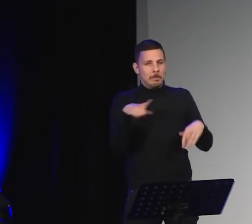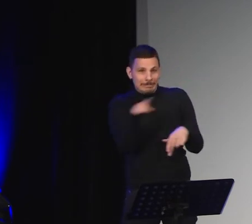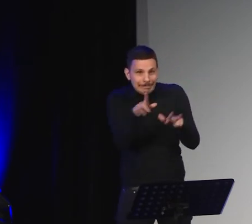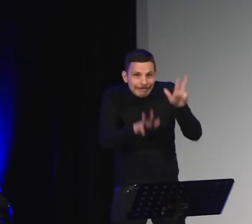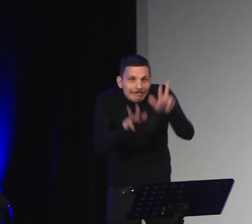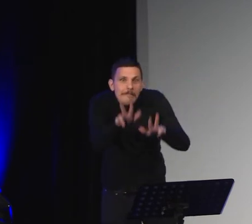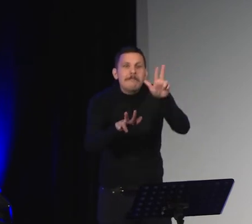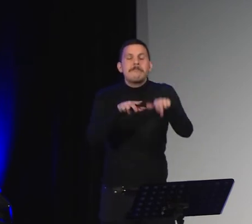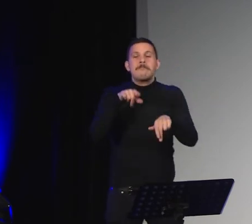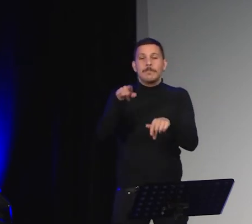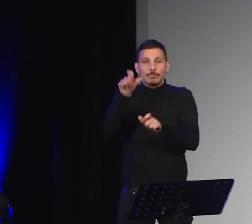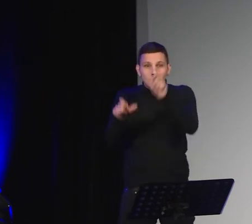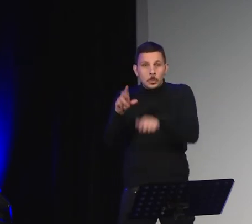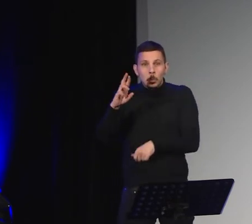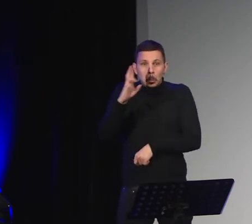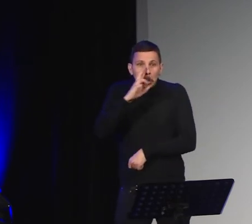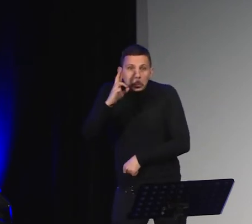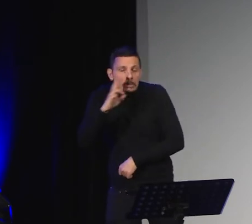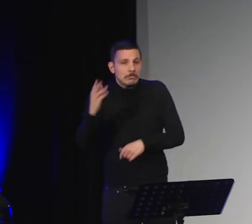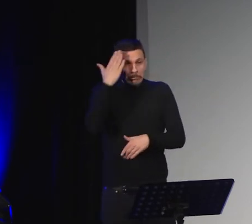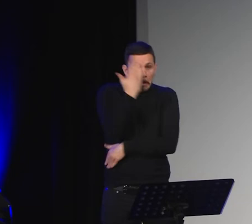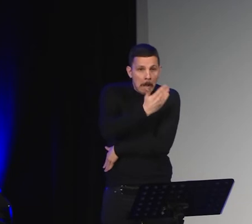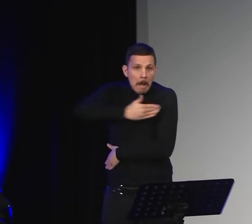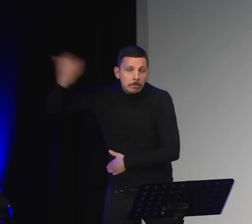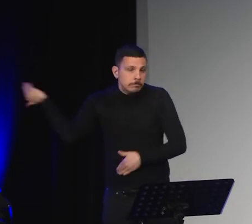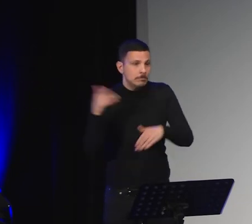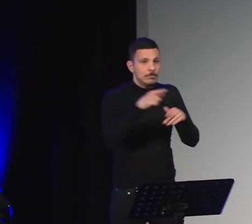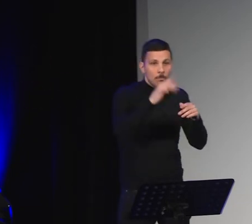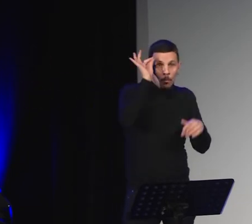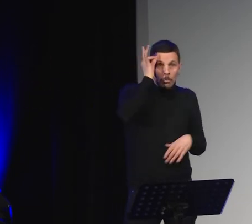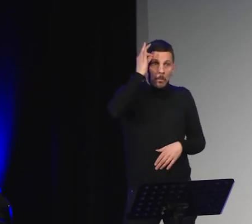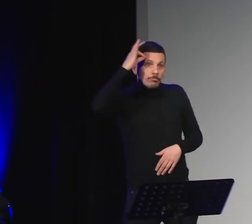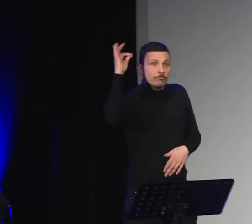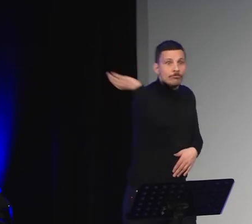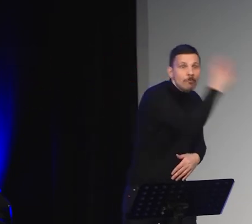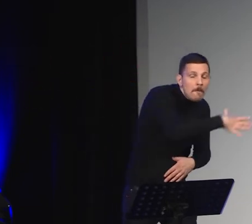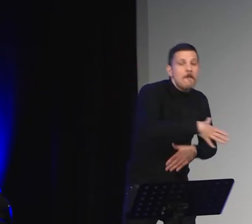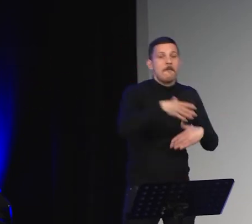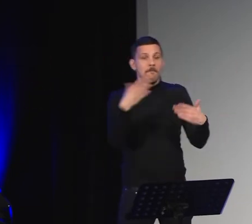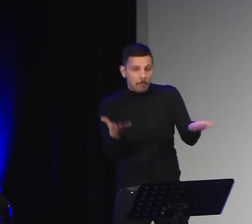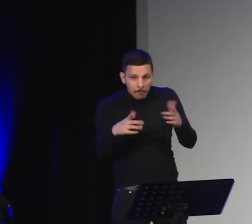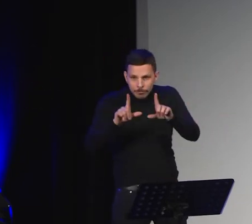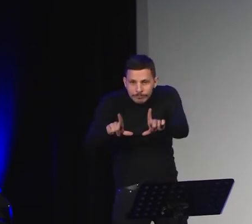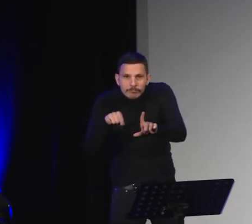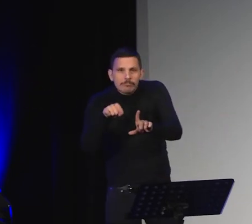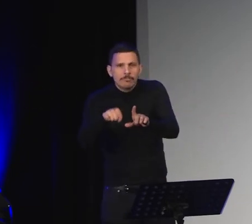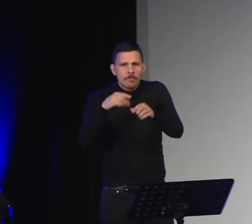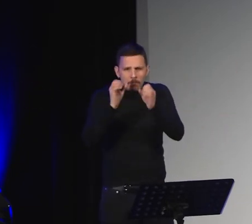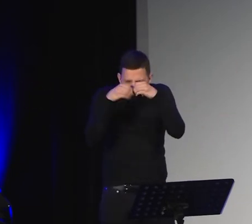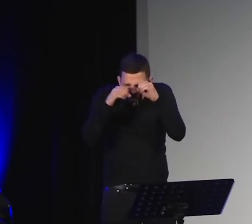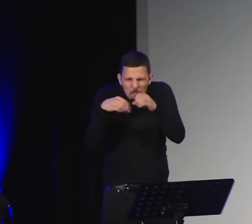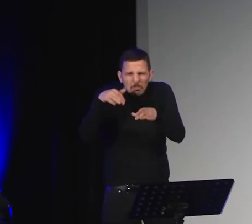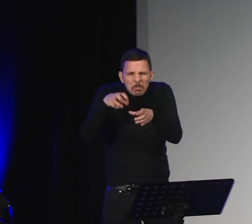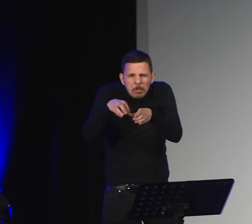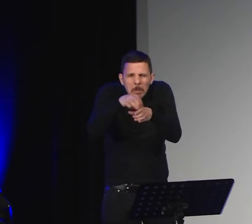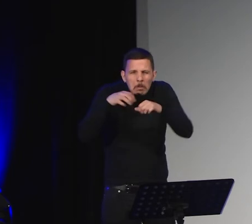images partaient. Il n'y avait pas de limite. Elles partaient sans problème. Elles ne changeaient pas en cours de route, car nos images